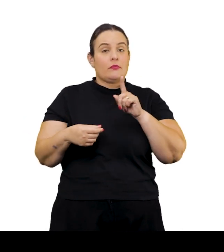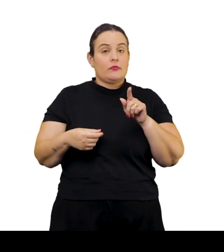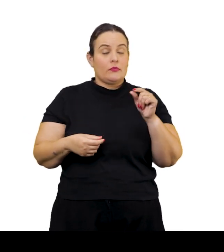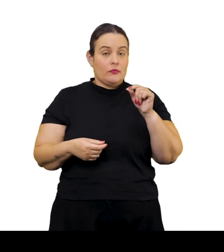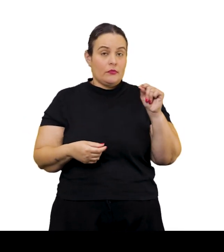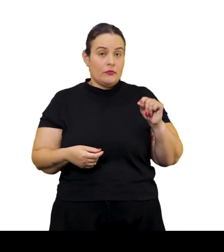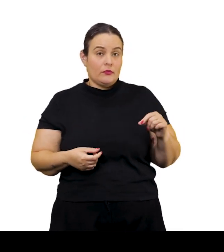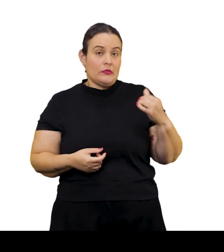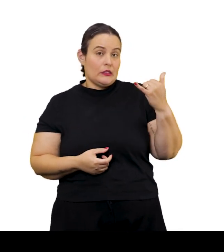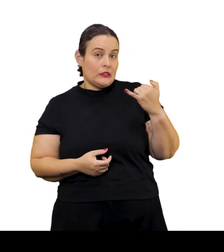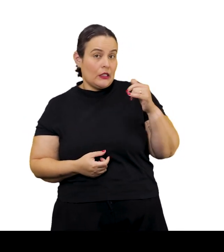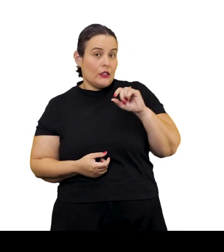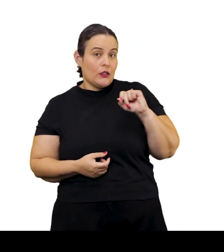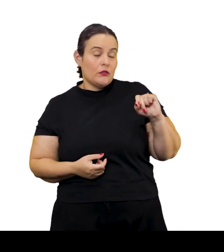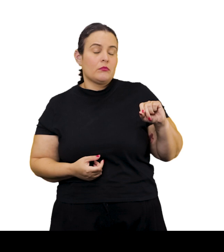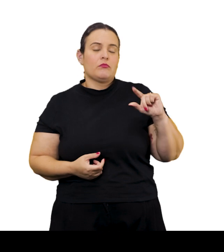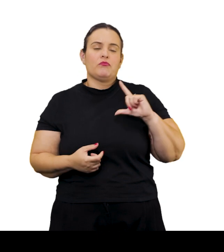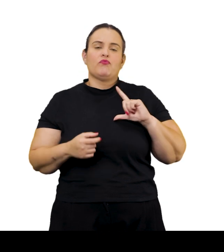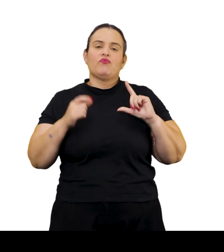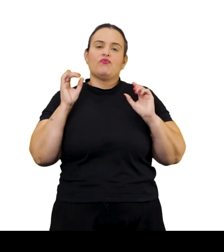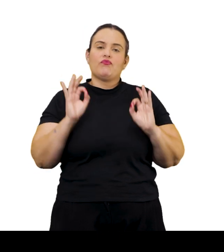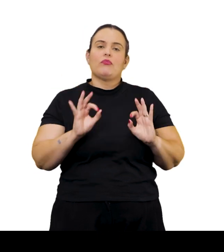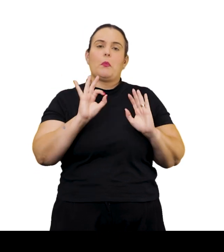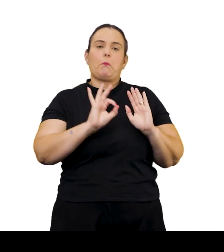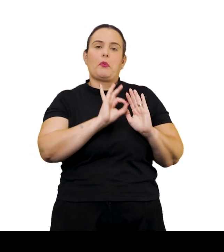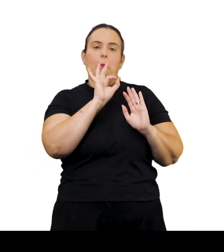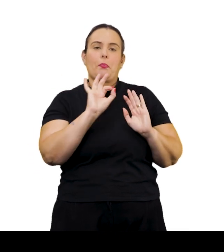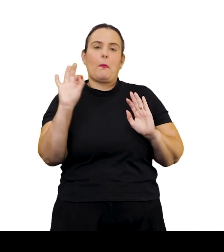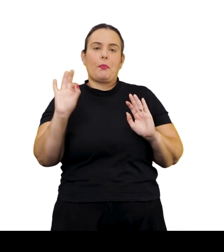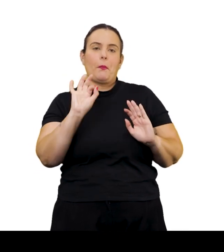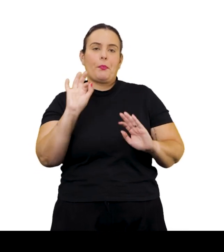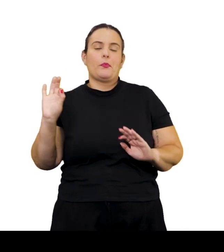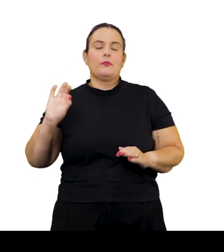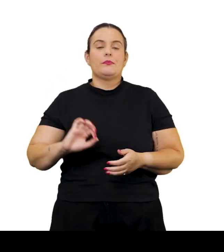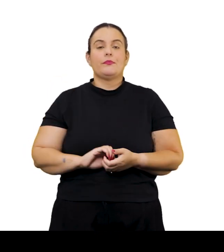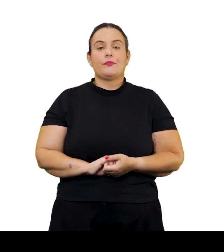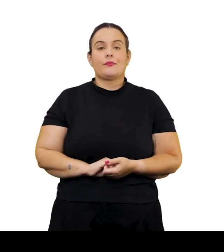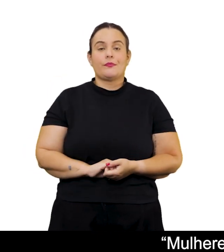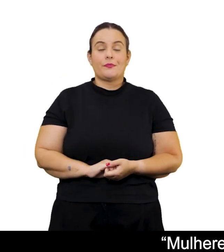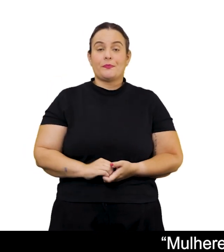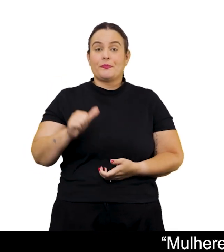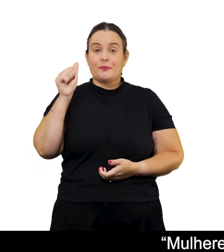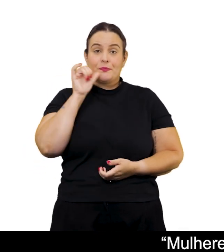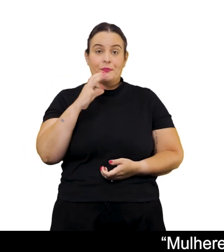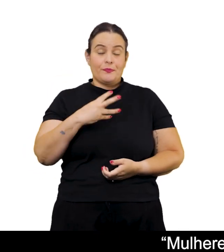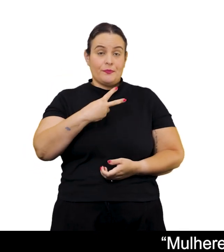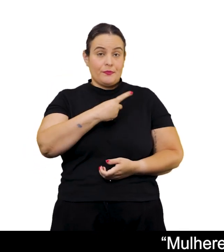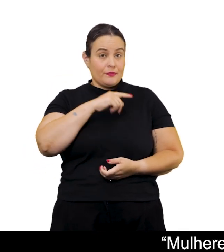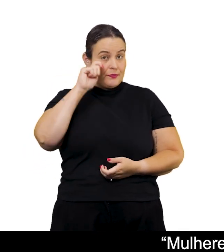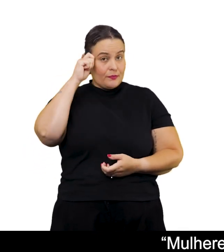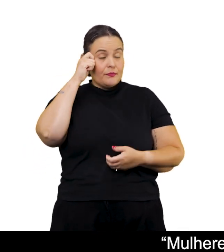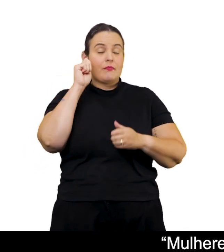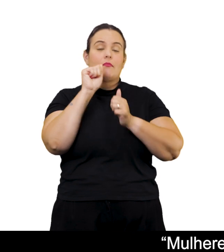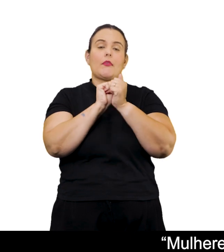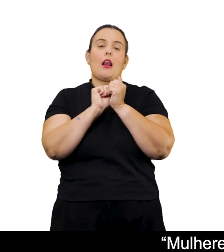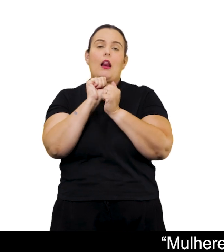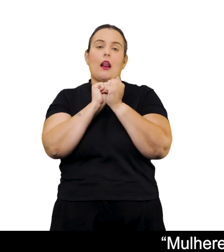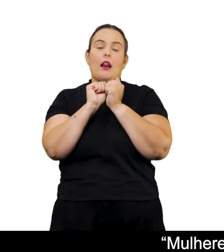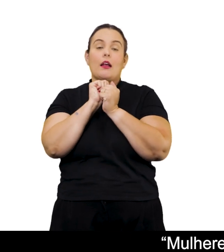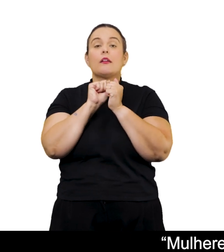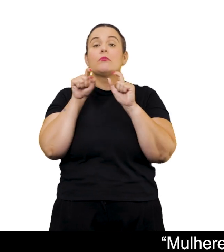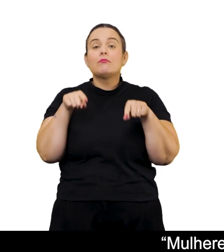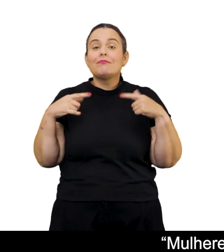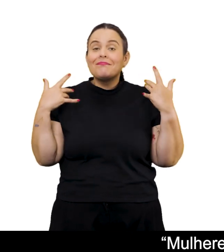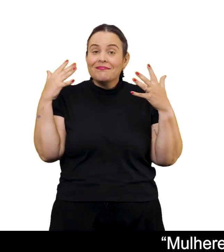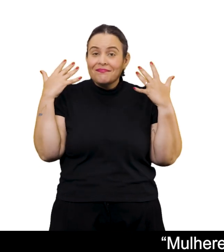o grafite e a caneta hidrográfica garantem precisão e contraste. Mulheres trans negras se beijando é